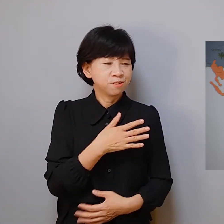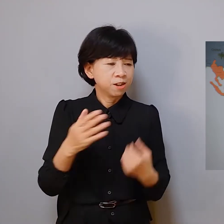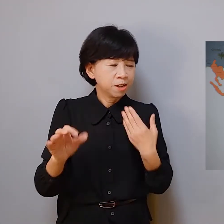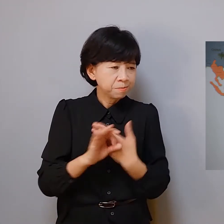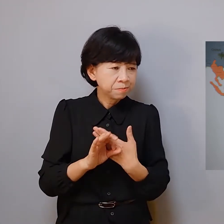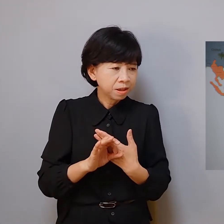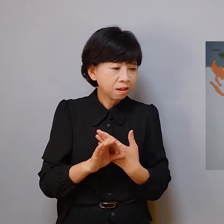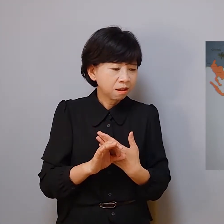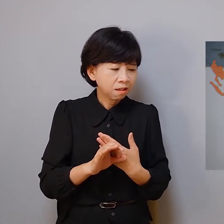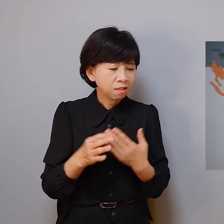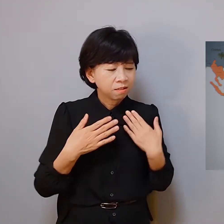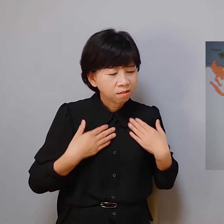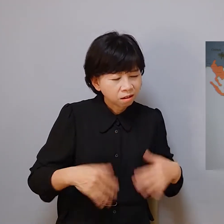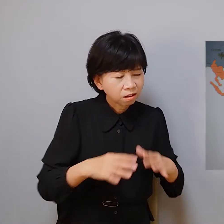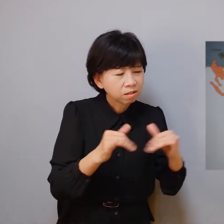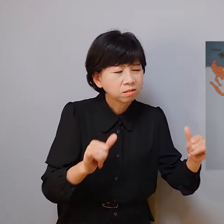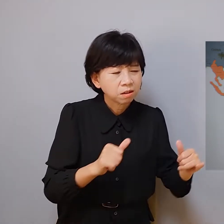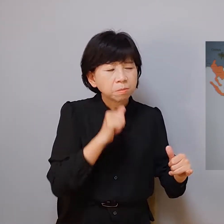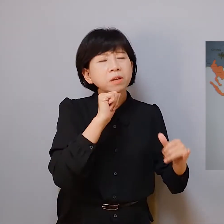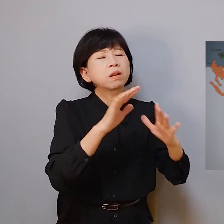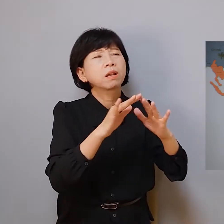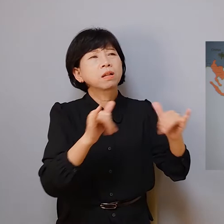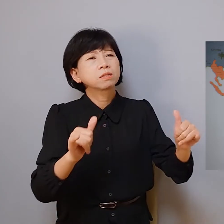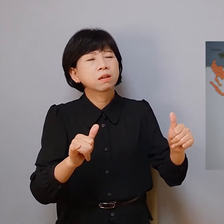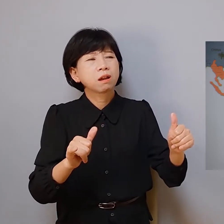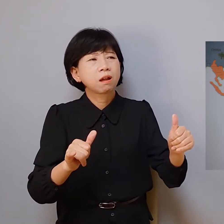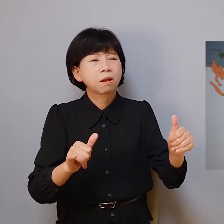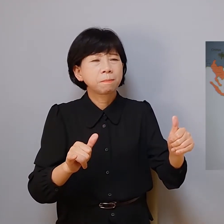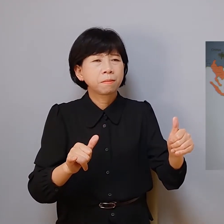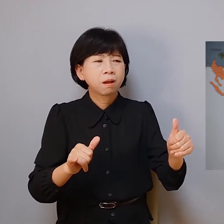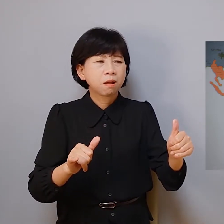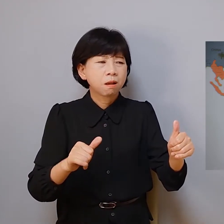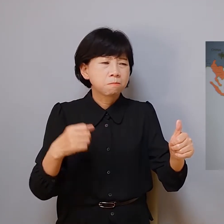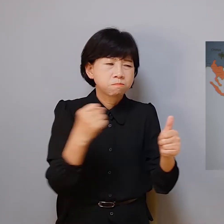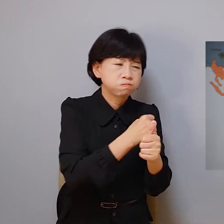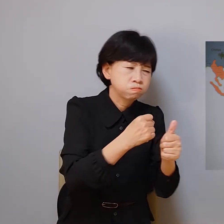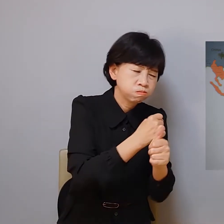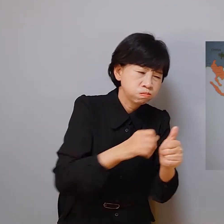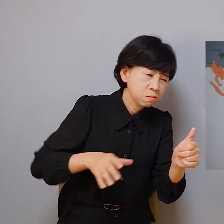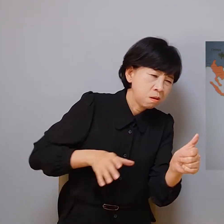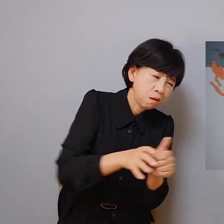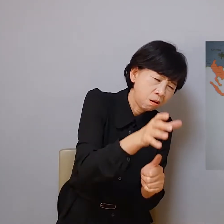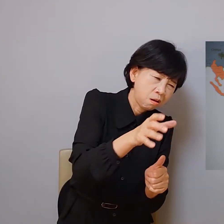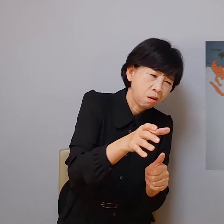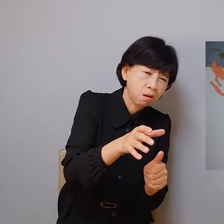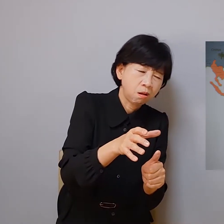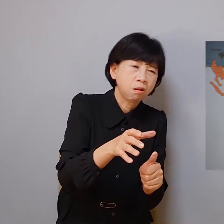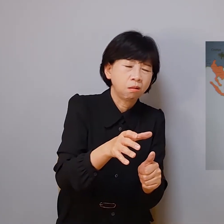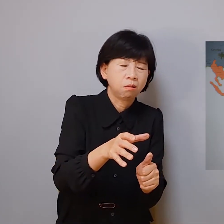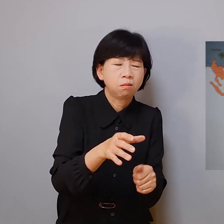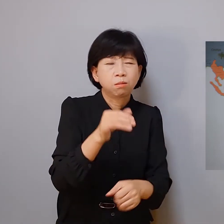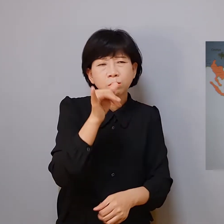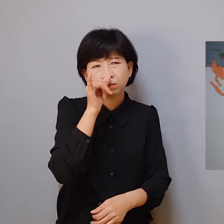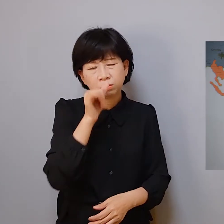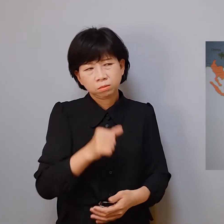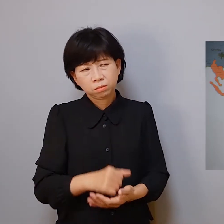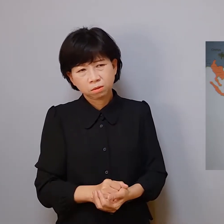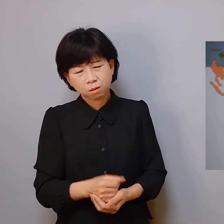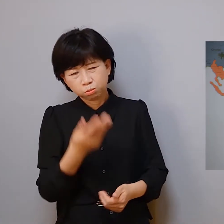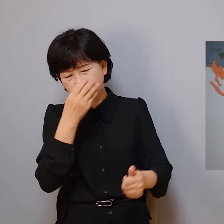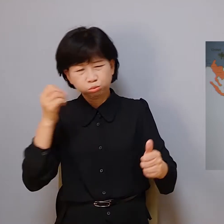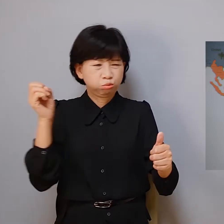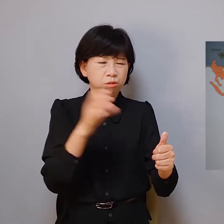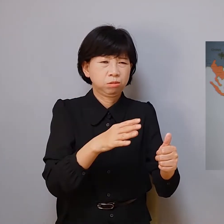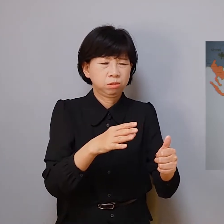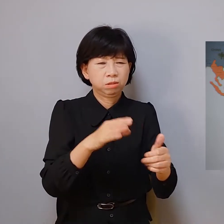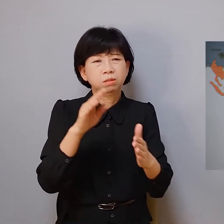약자를 함부로 대하는 거죠. 약자를, 연약한 자를 존중해 주는 게 아니고